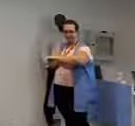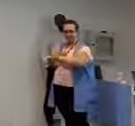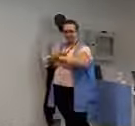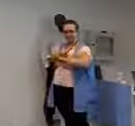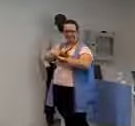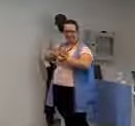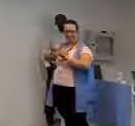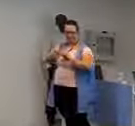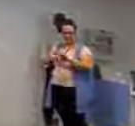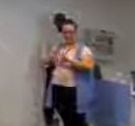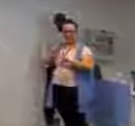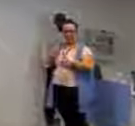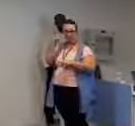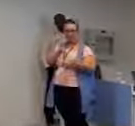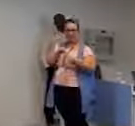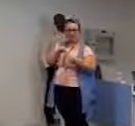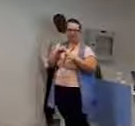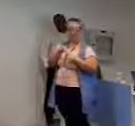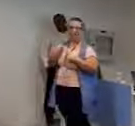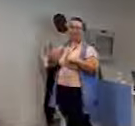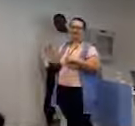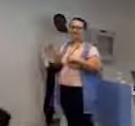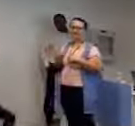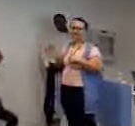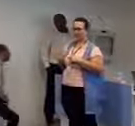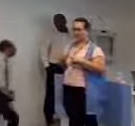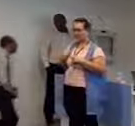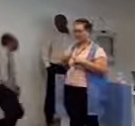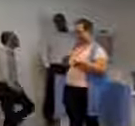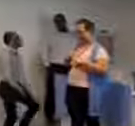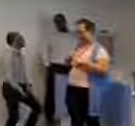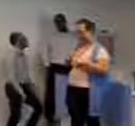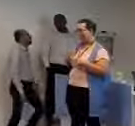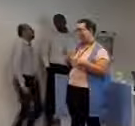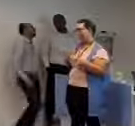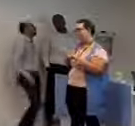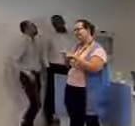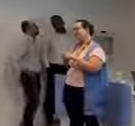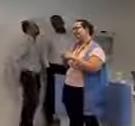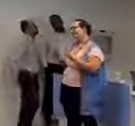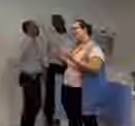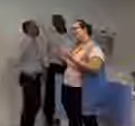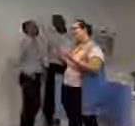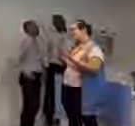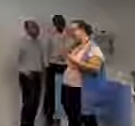dessa informação para disparar um processo que também já deve ter sido